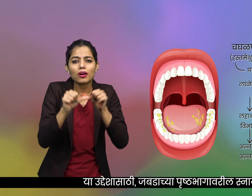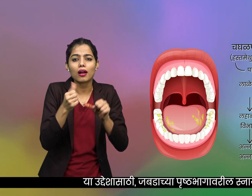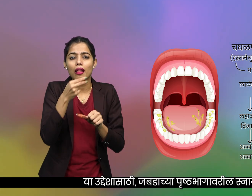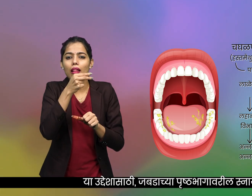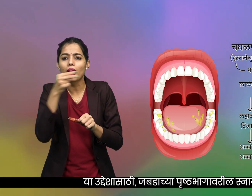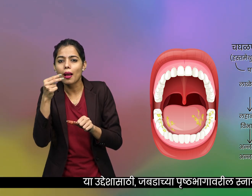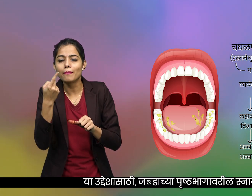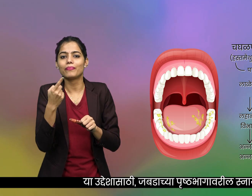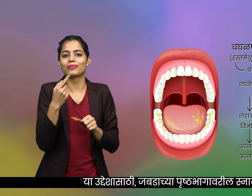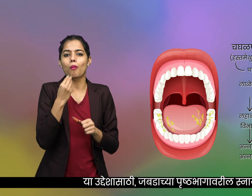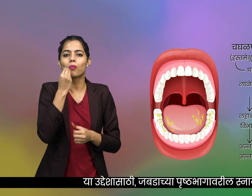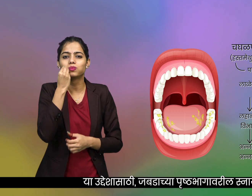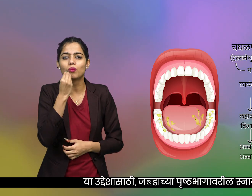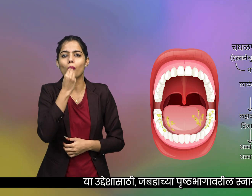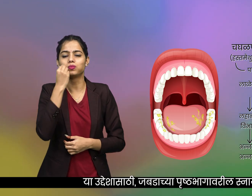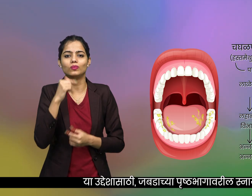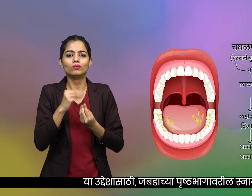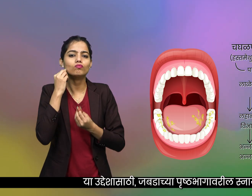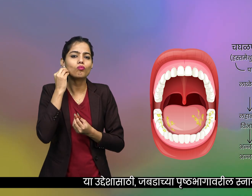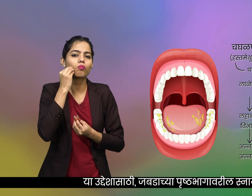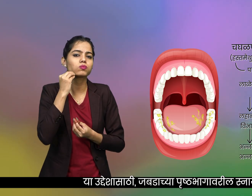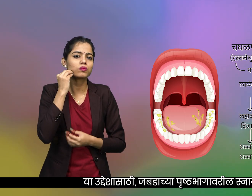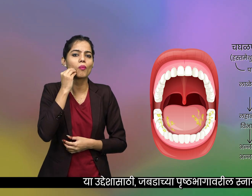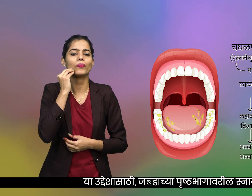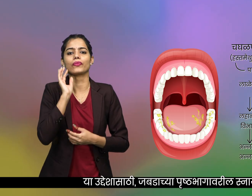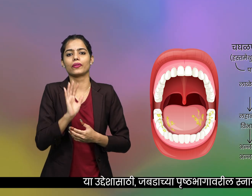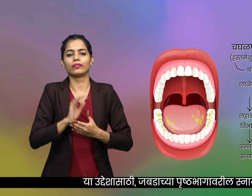या उद्देशासाठी जबड्या पृष्ठभागावरील स्नायू चावणे